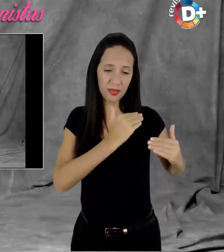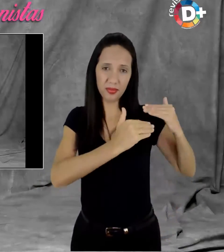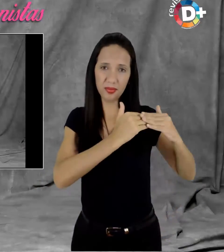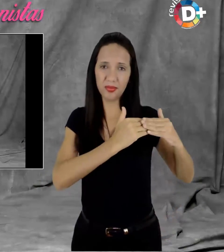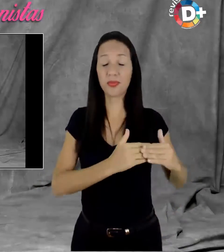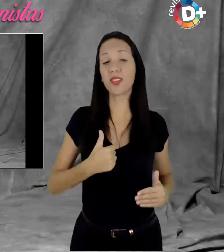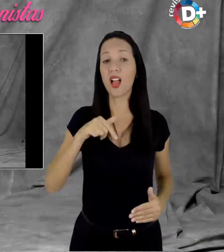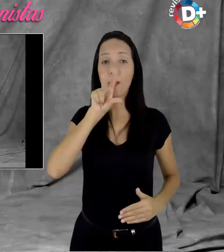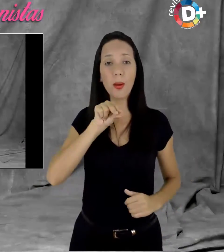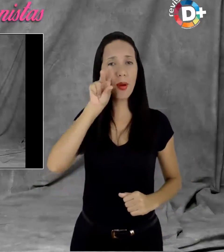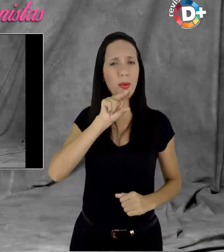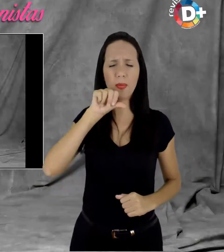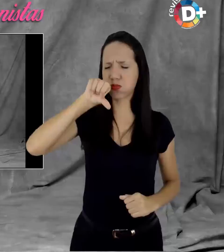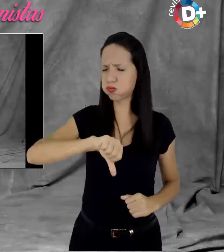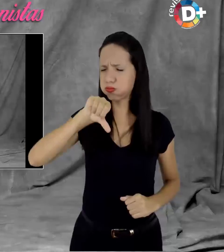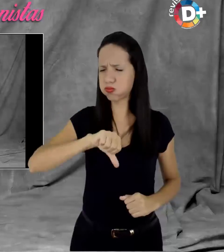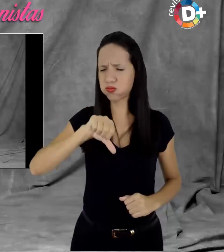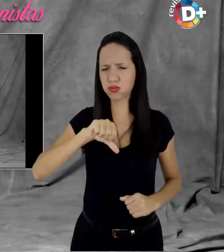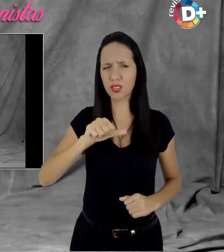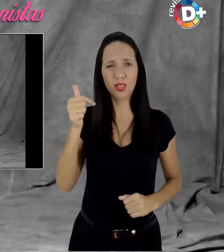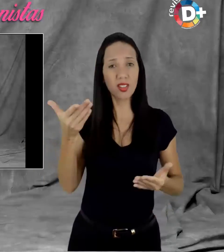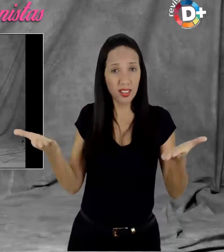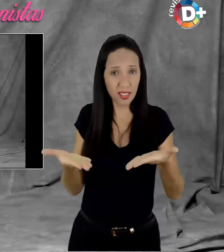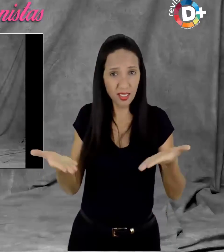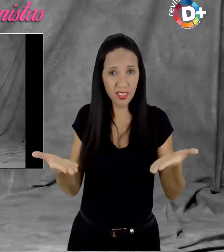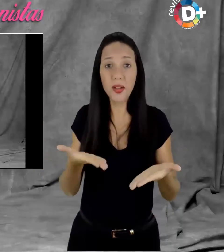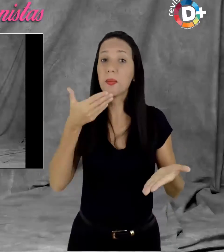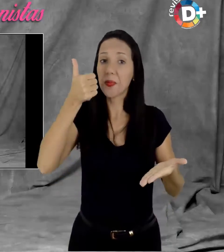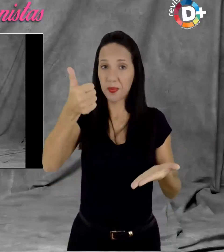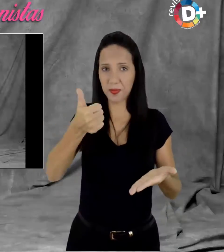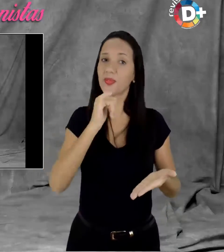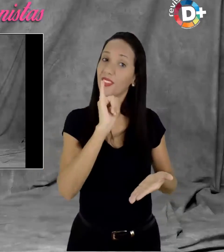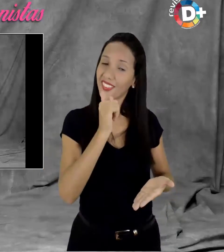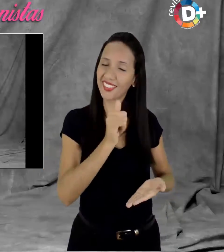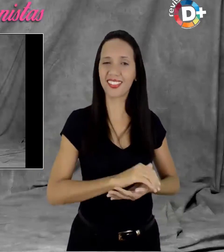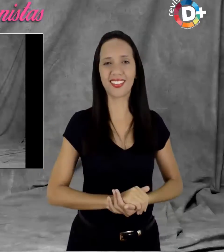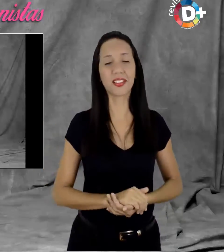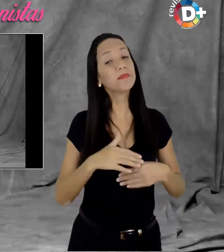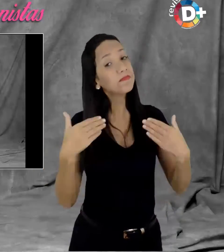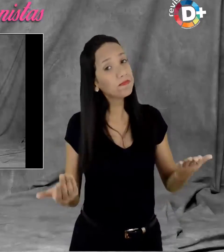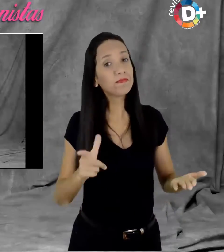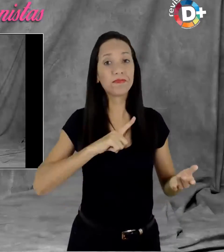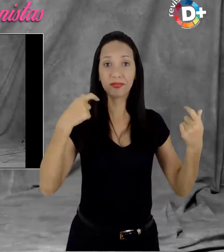esquerdo é o mais avariado. Minha fala era muitíssimo pior do que era agora,